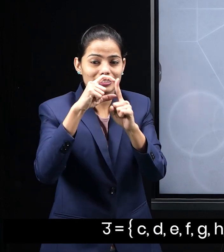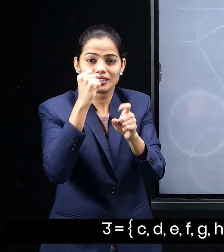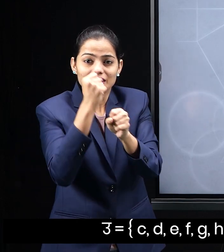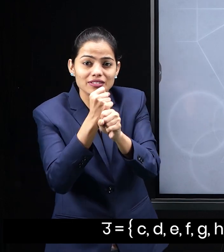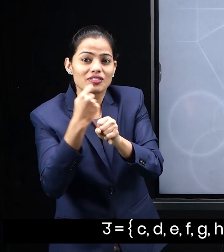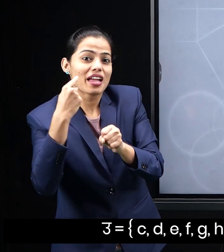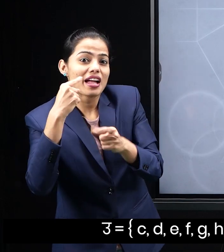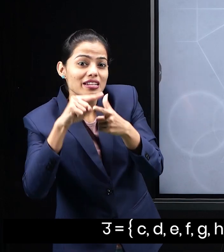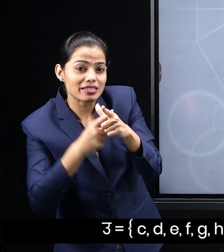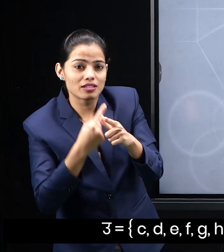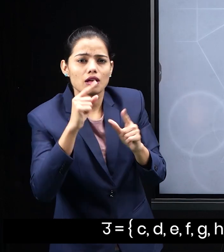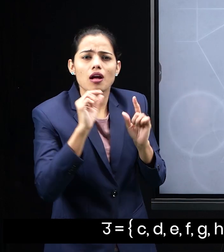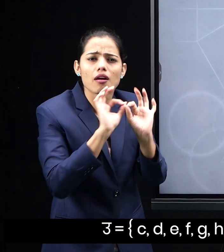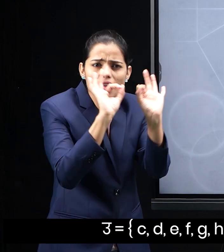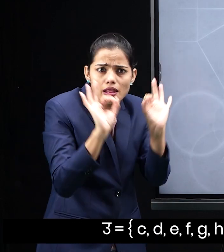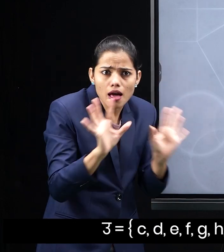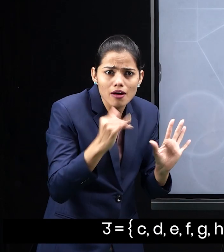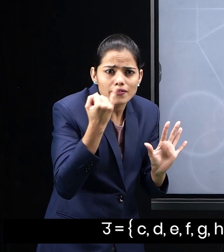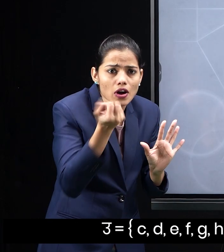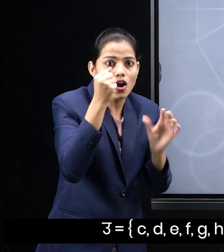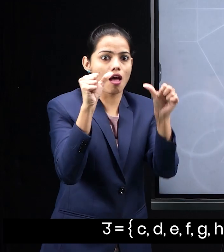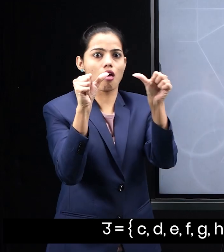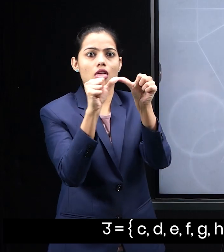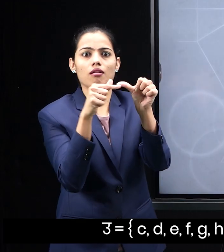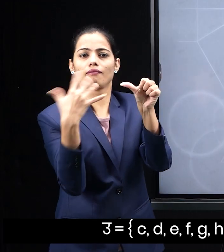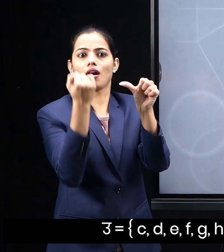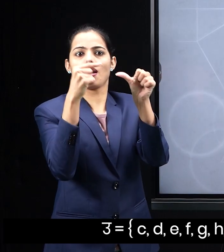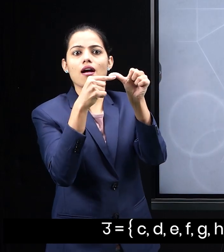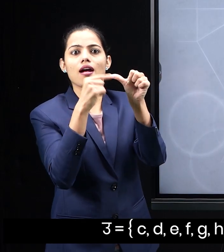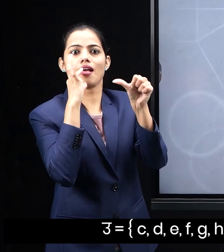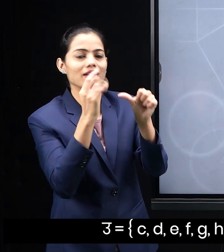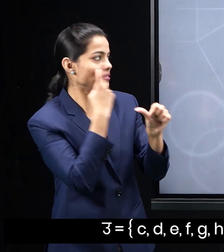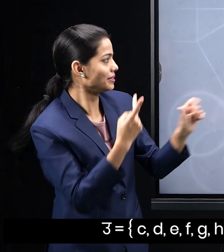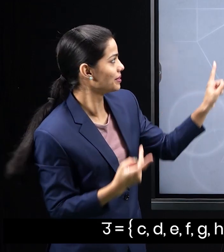शोधा.